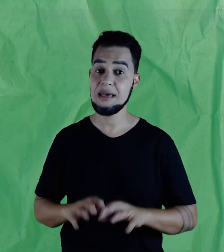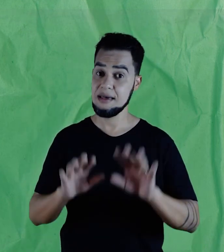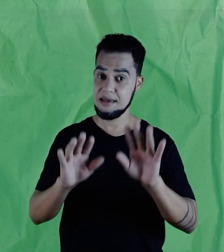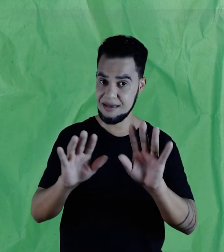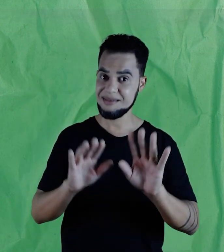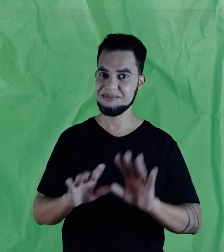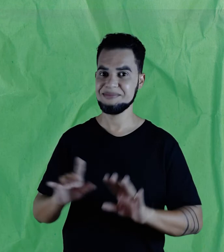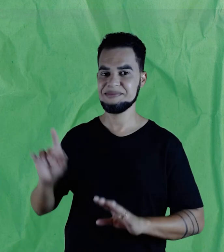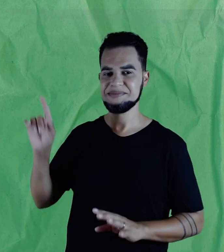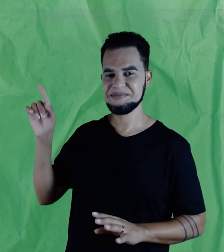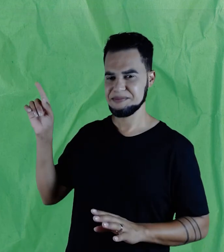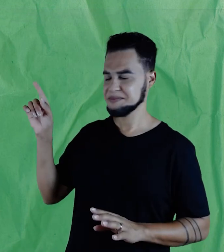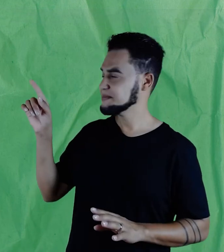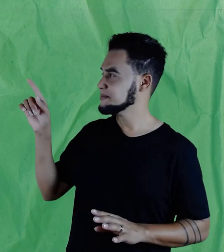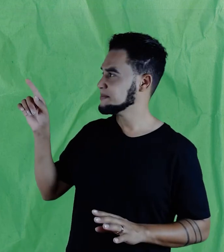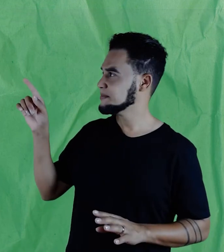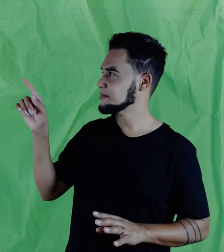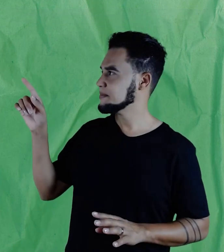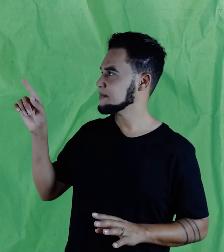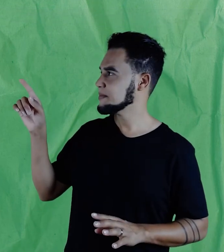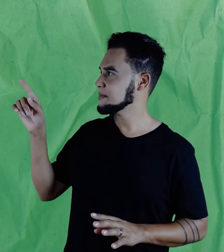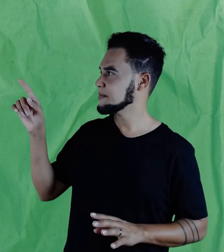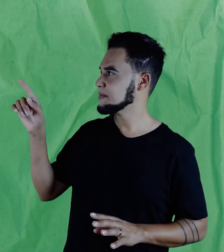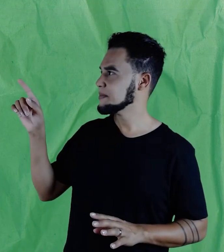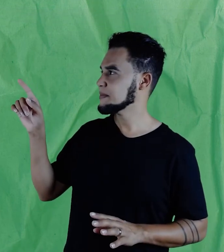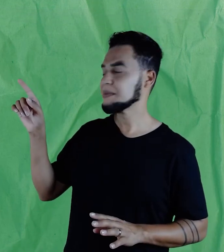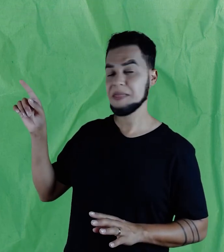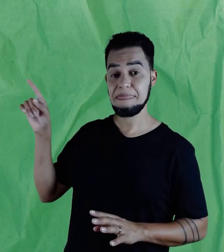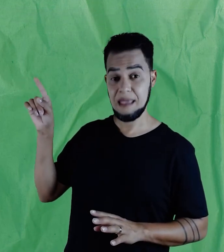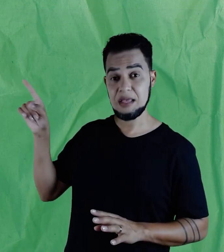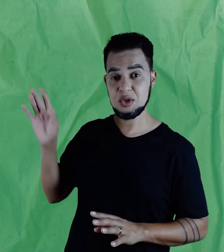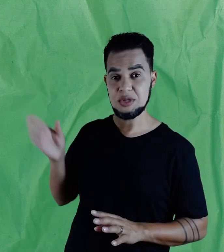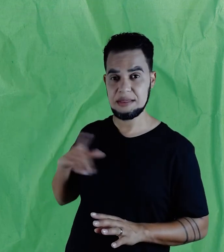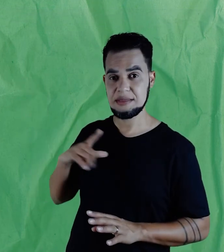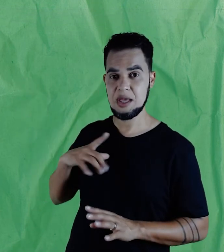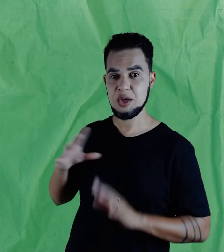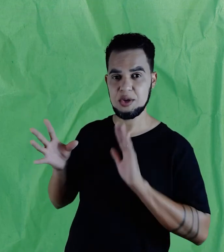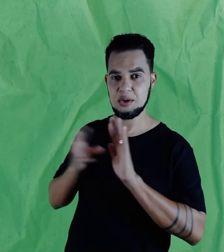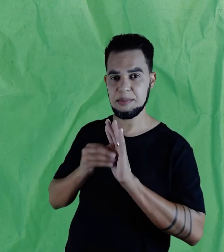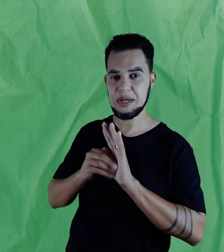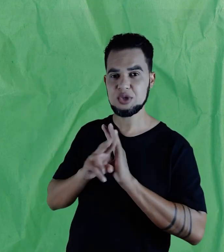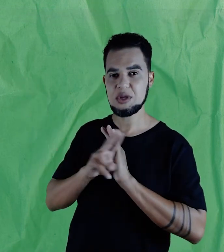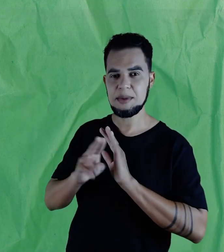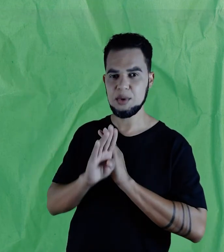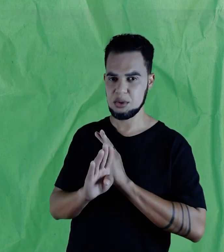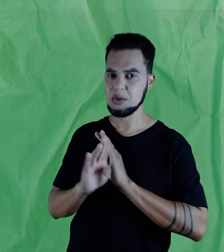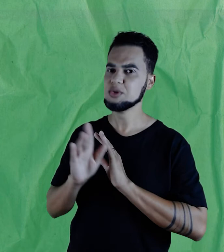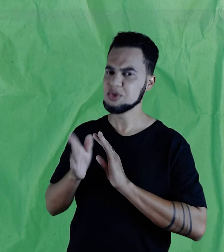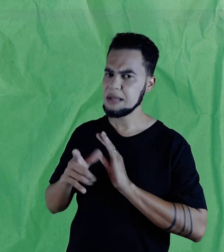Aqui teria que ser... Já tem um componente, né, chamado Button.